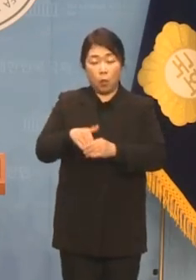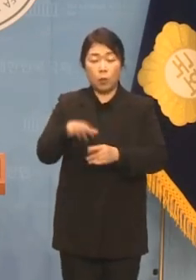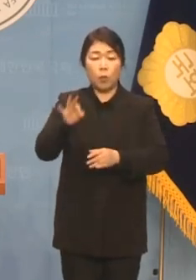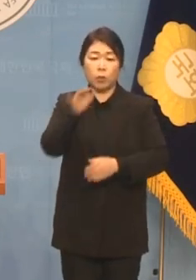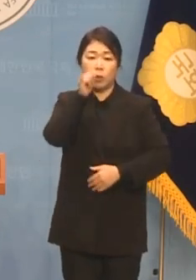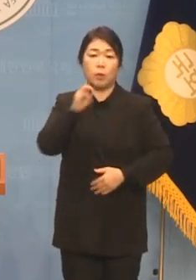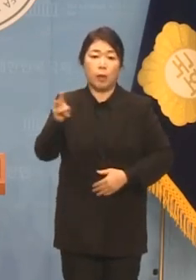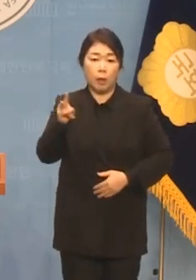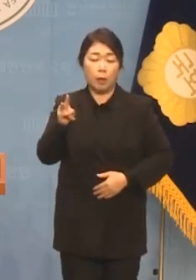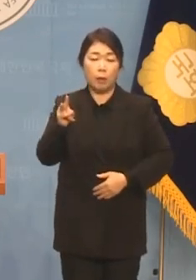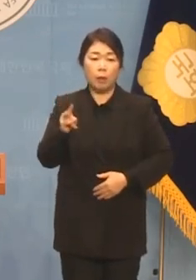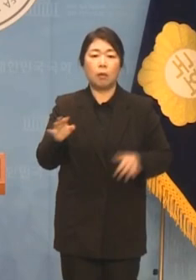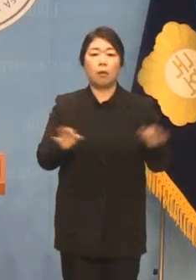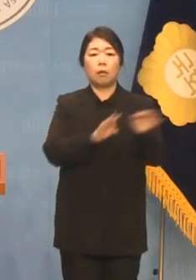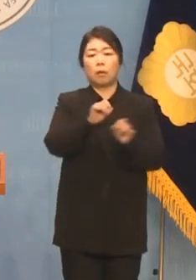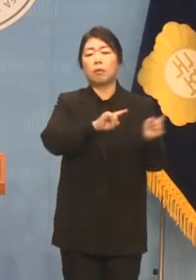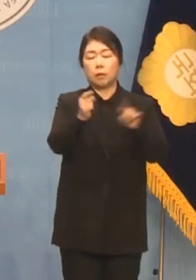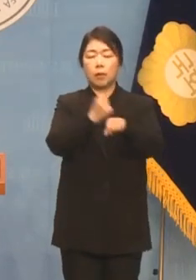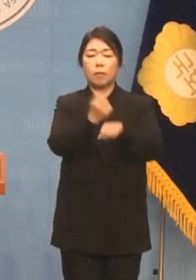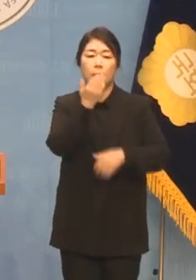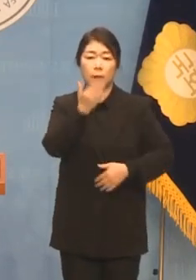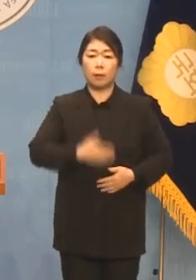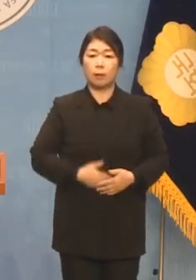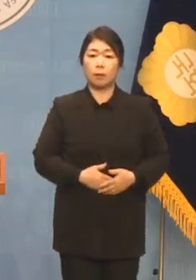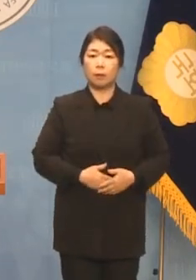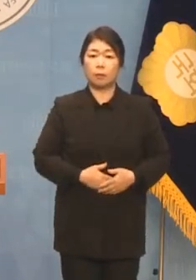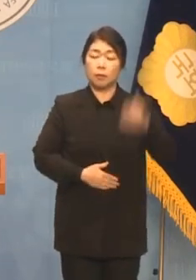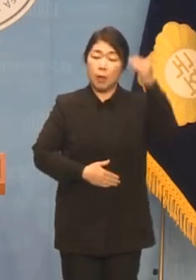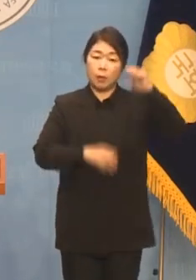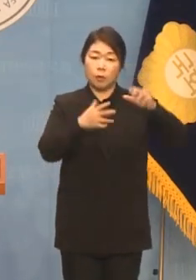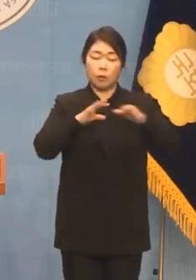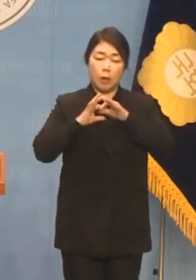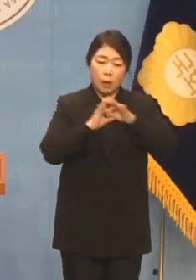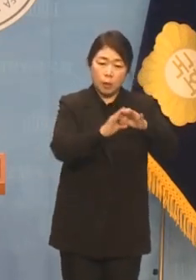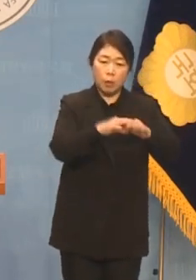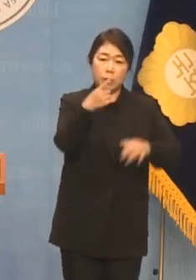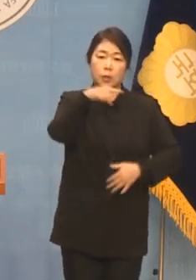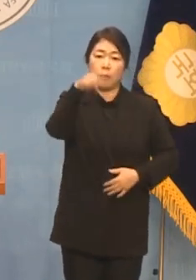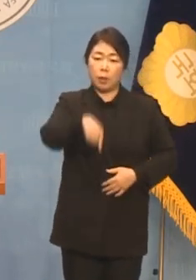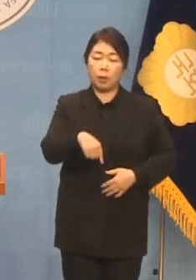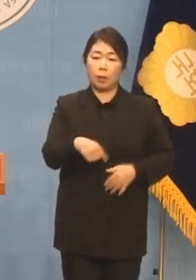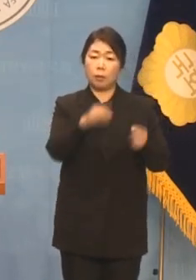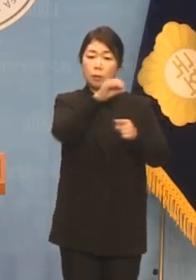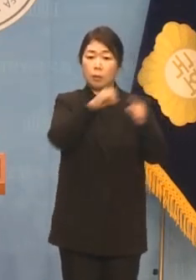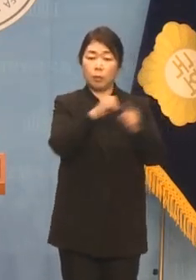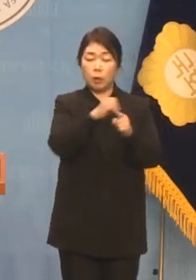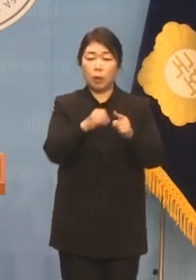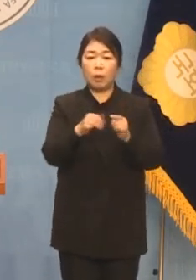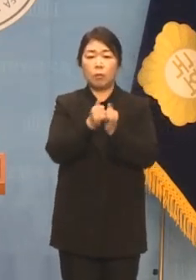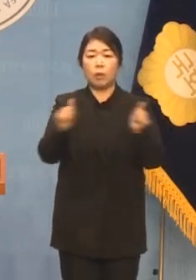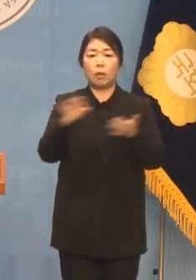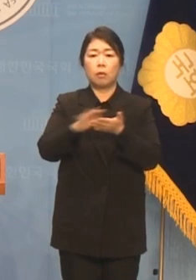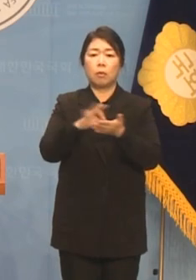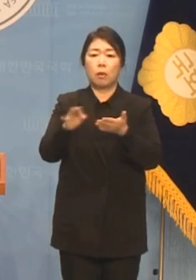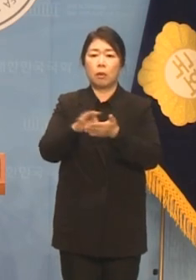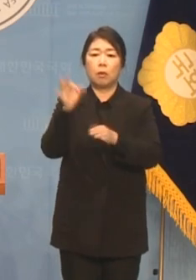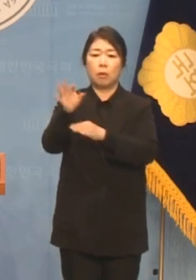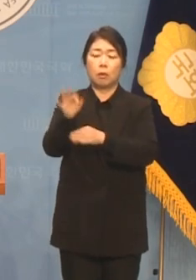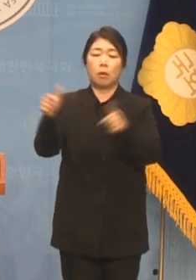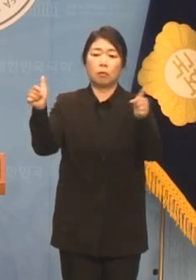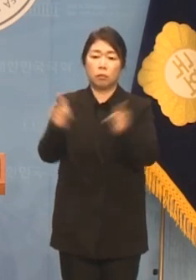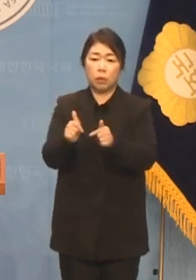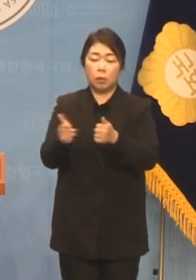경제도 회복될 수 있습니다 대한민국은 꾸준히 GDP 대비 민간 소비 비율이 감소해서 현재 주요국